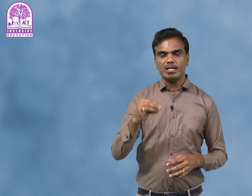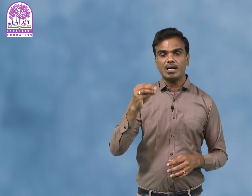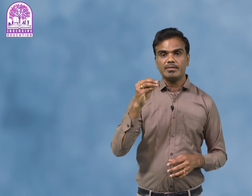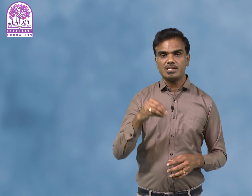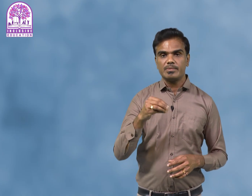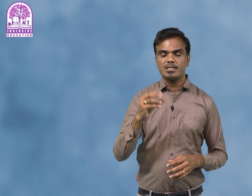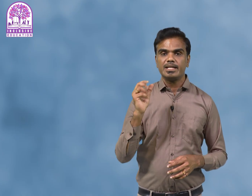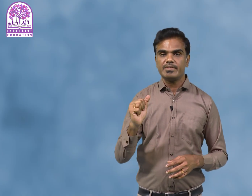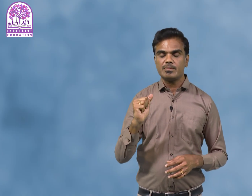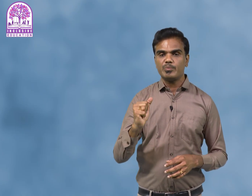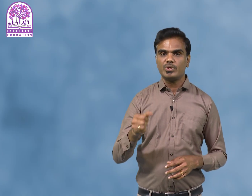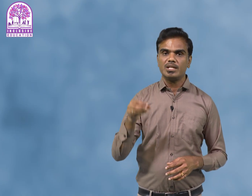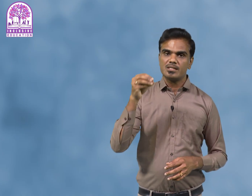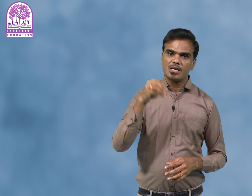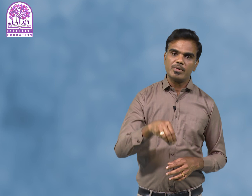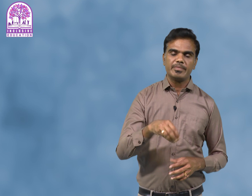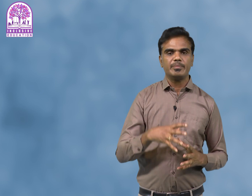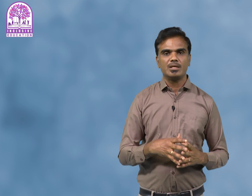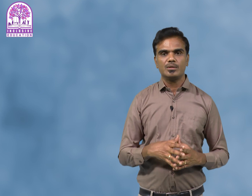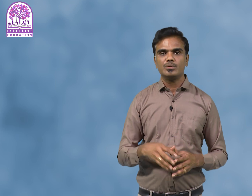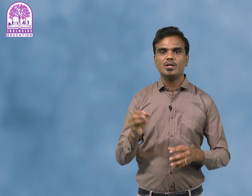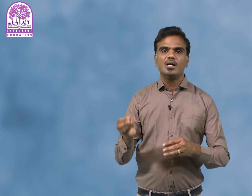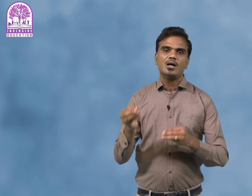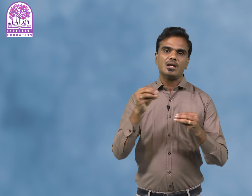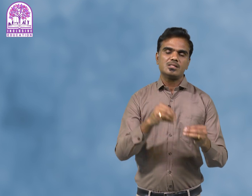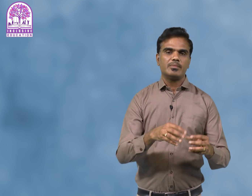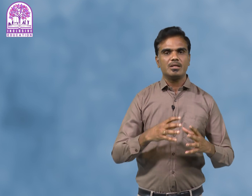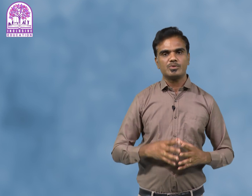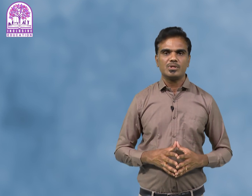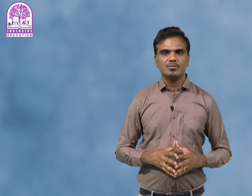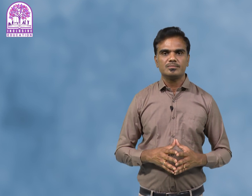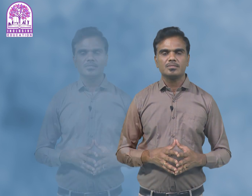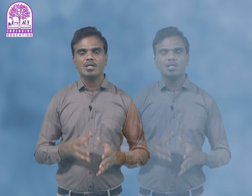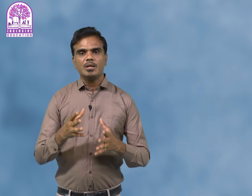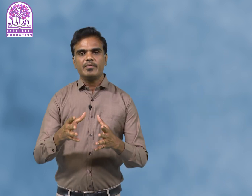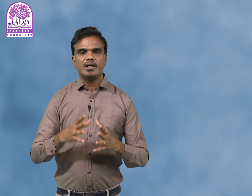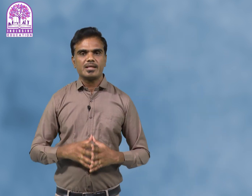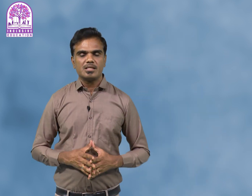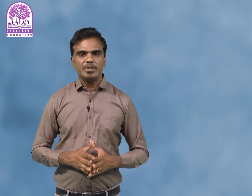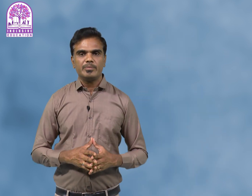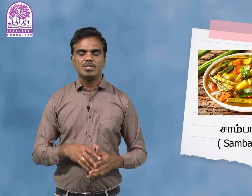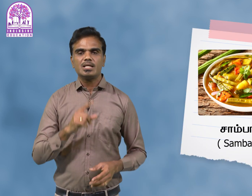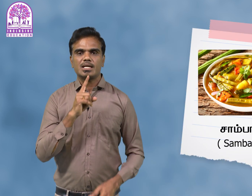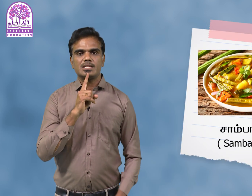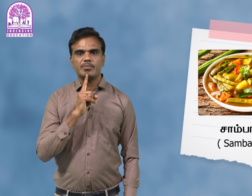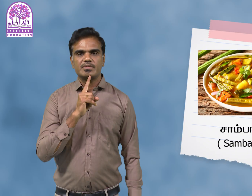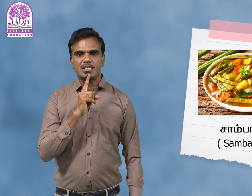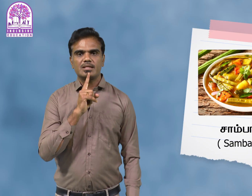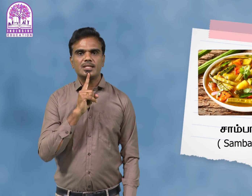அந்த வெஜிடபிள்ஸில் என்ன வெஜிடபிள் போட்டு நீங்கள் சாம்பார் மேட் பண்ணிங்களோ அந்த சாம்பார் நம்ம சொல்லிக்கணும். இப்போ ஃபார் எக்ஸாம்பிள் இப்போ வந்து நான் தக்காளி சாம்பார் வச்சுருக்கேன்னா தக்காளி